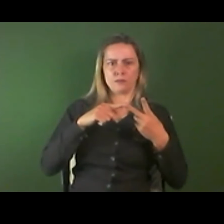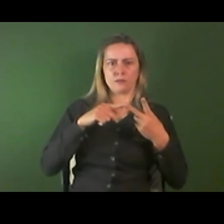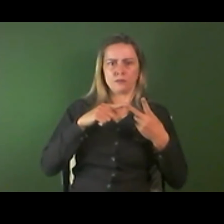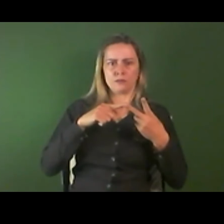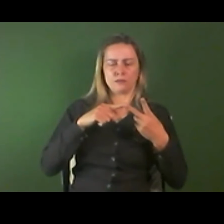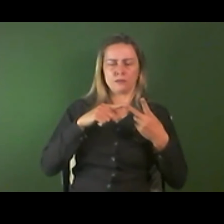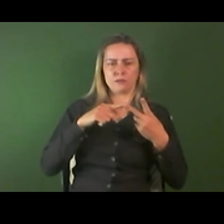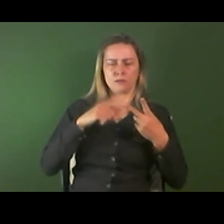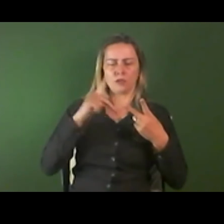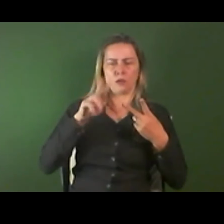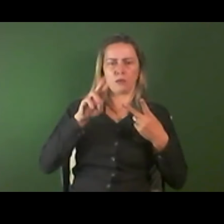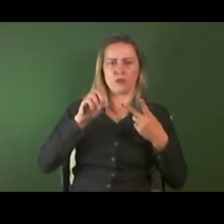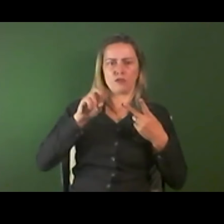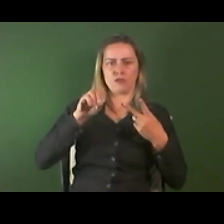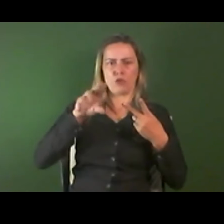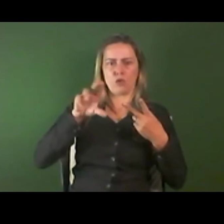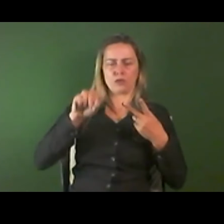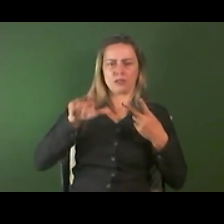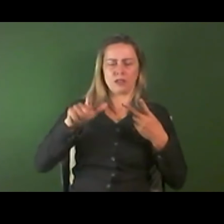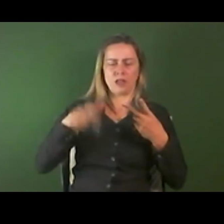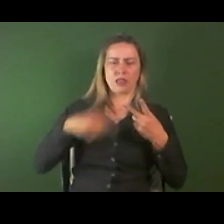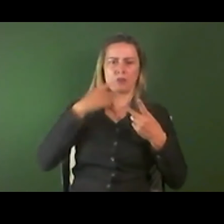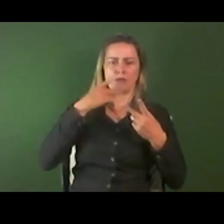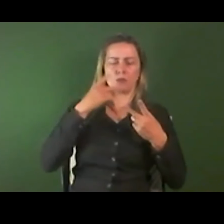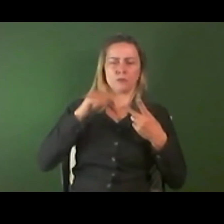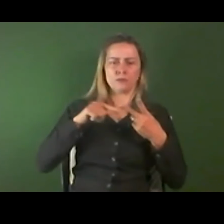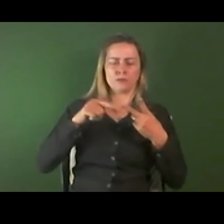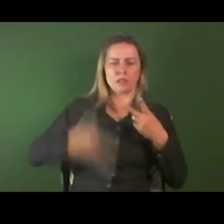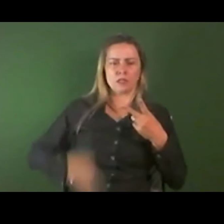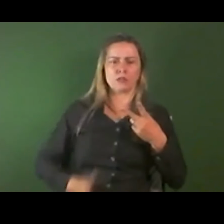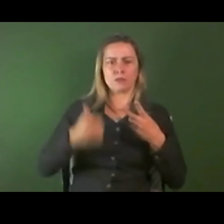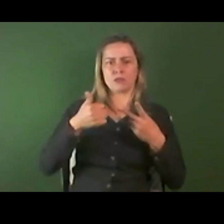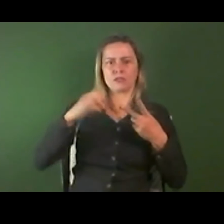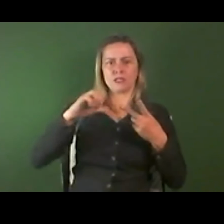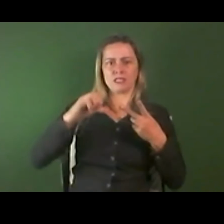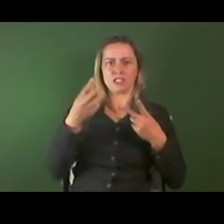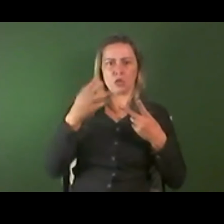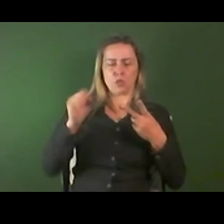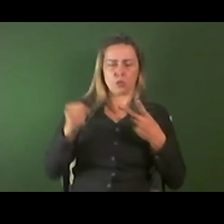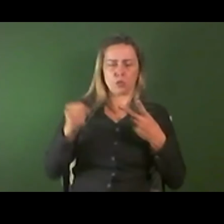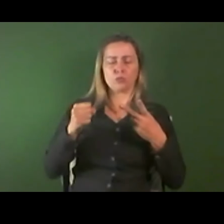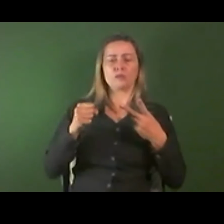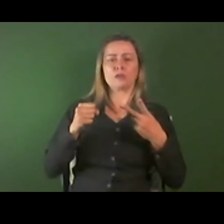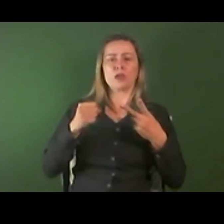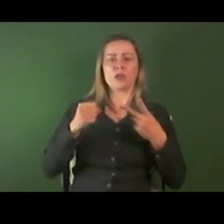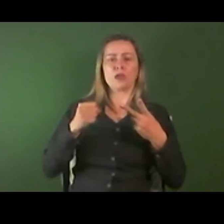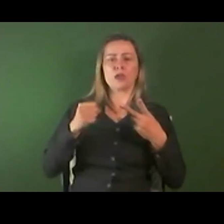Provoke, tá? O Takuma nasceu em 1938 e morreu em 2015.